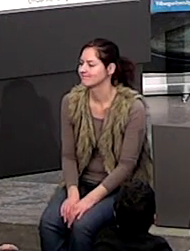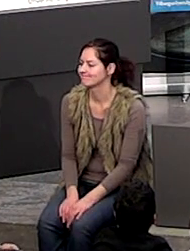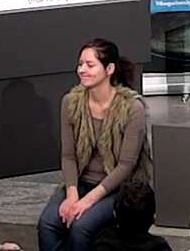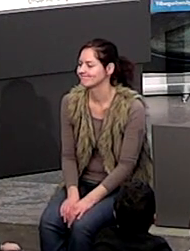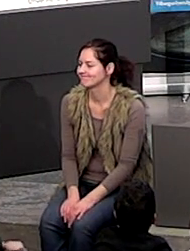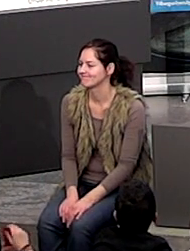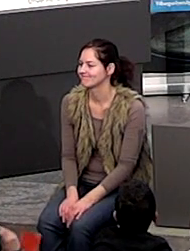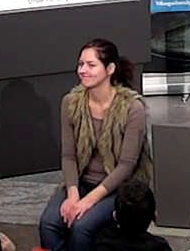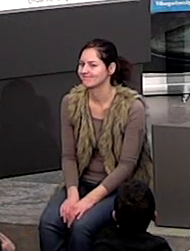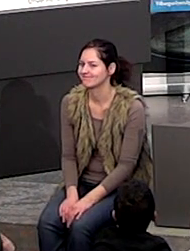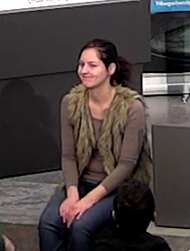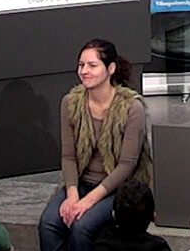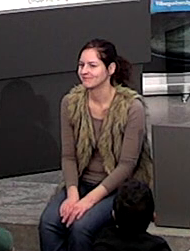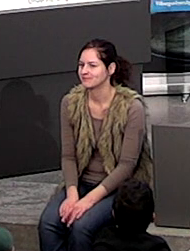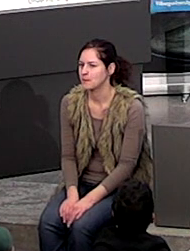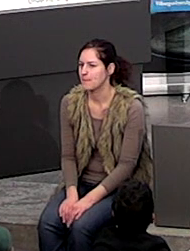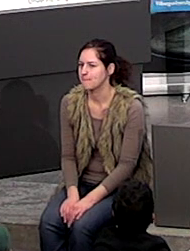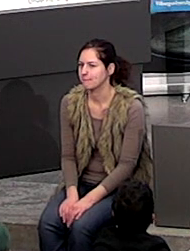Nou, hij wil nog niet.